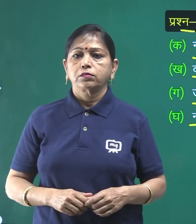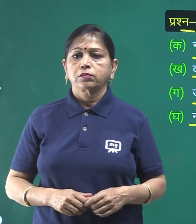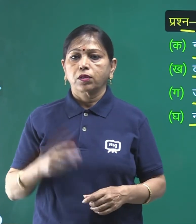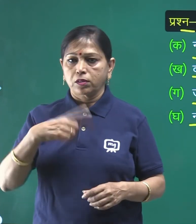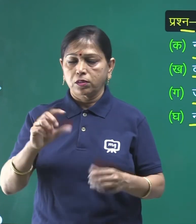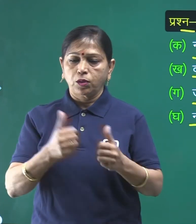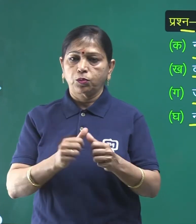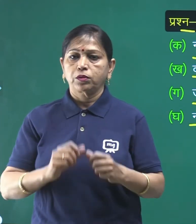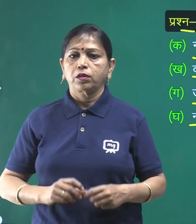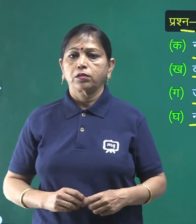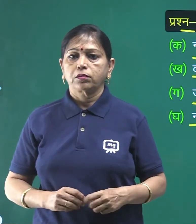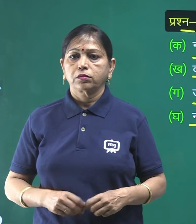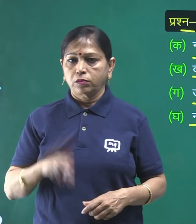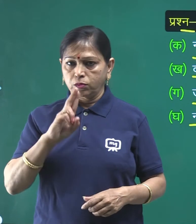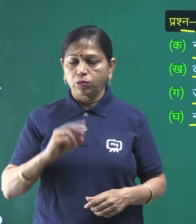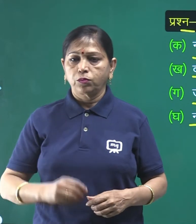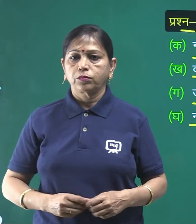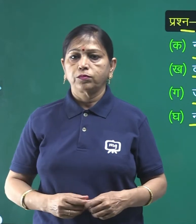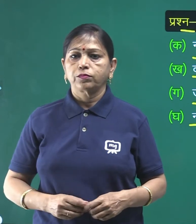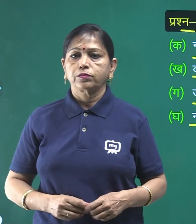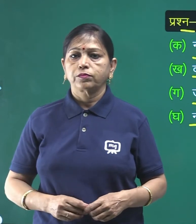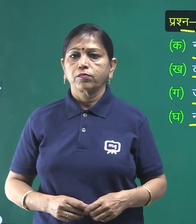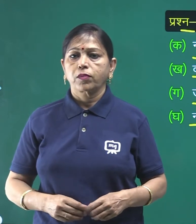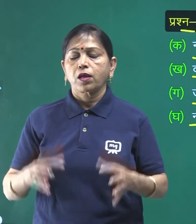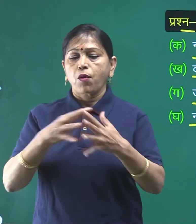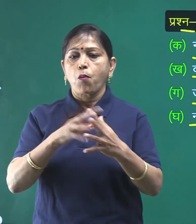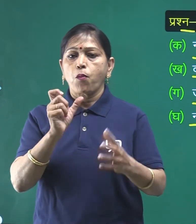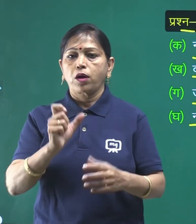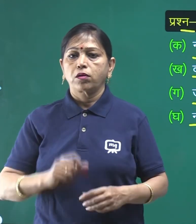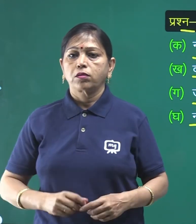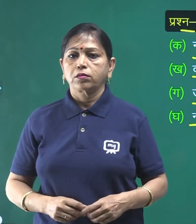सही उत्तर 2 वाट।